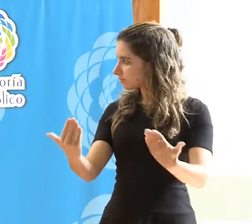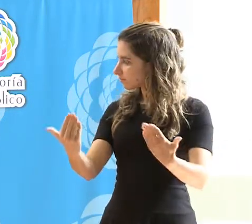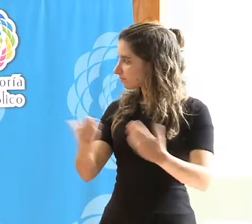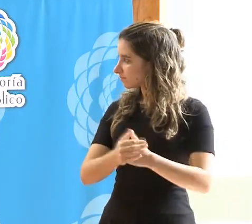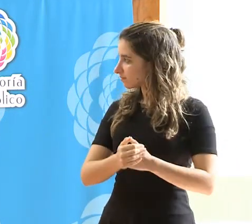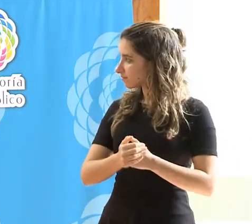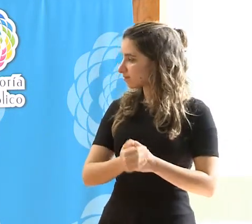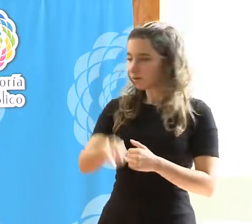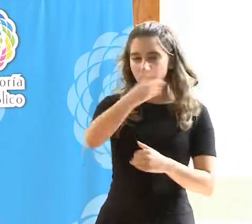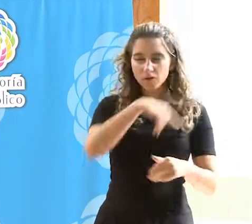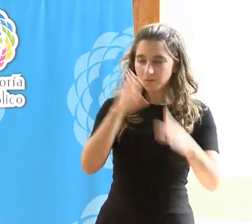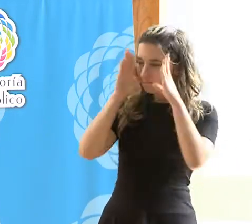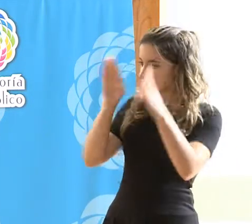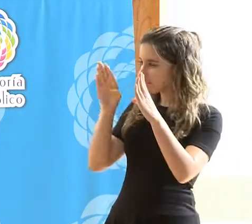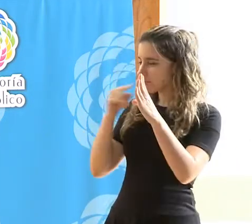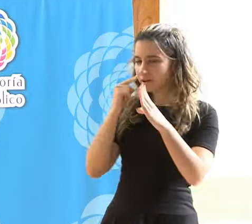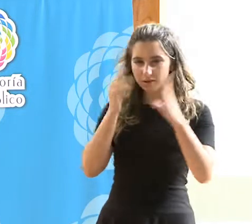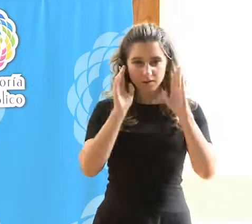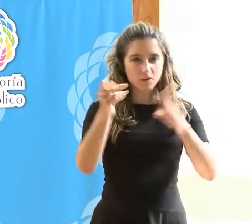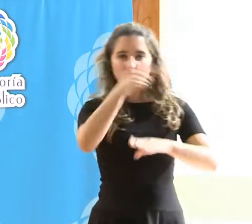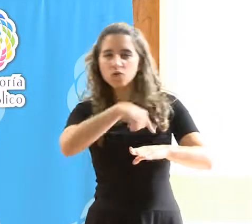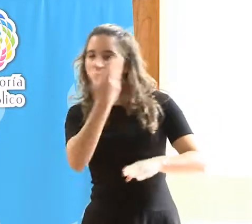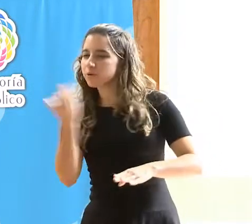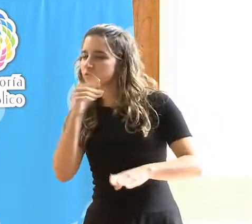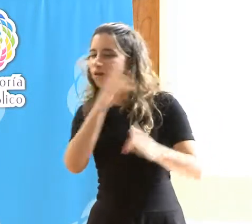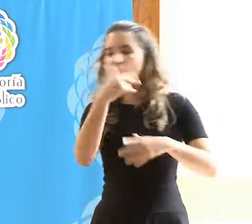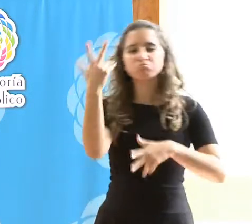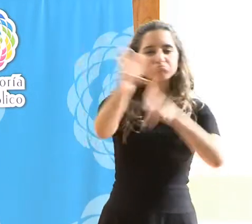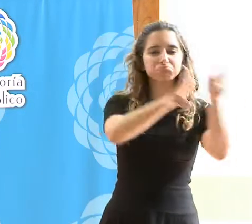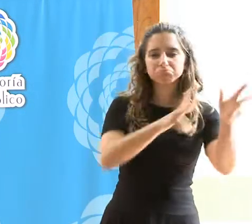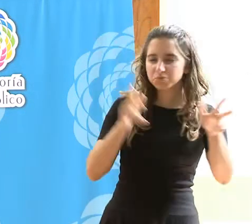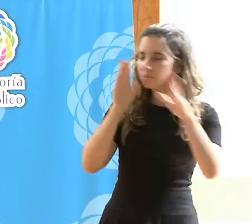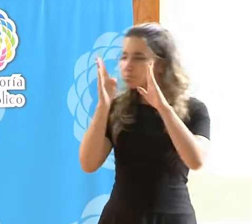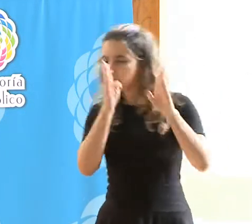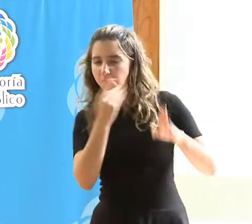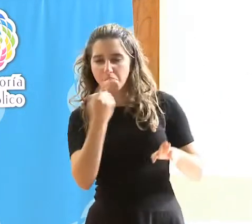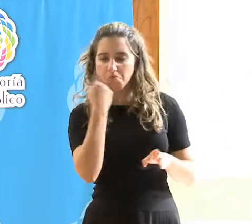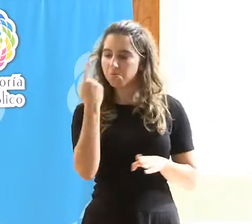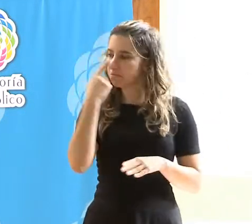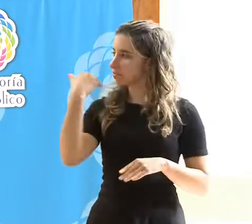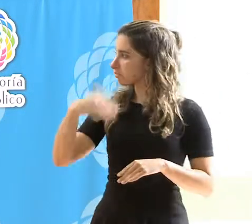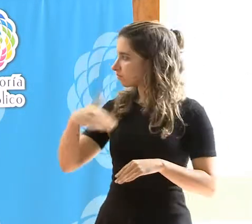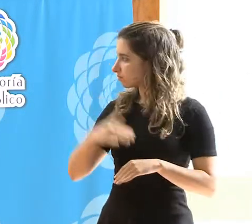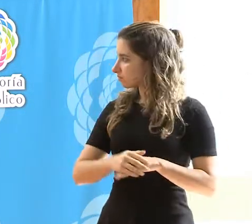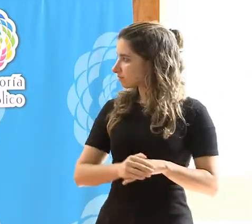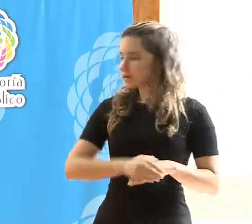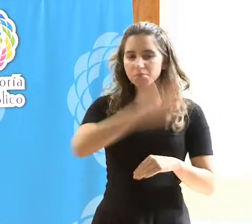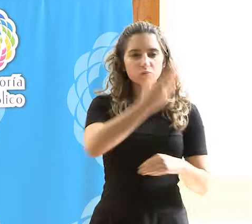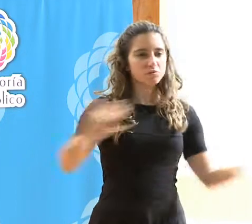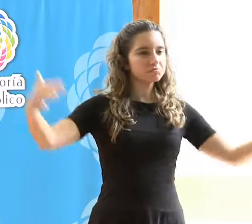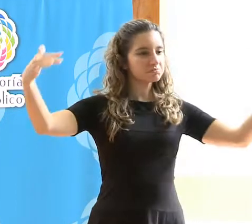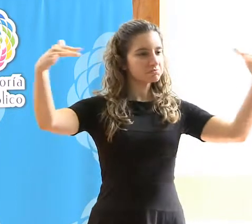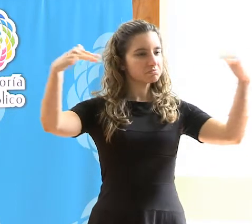ellos a nosotros y nosotros entre nosotros, a todos los presentes y en especial a quienes han tenido